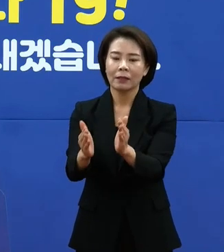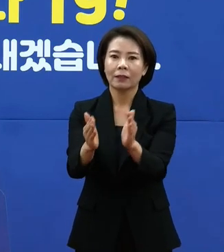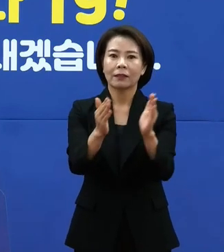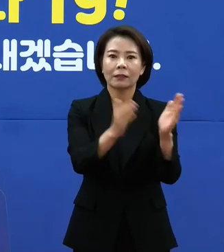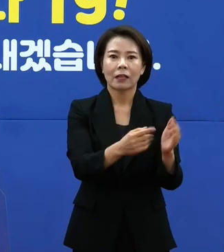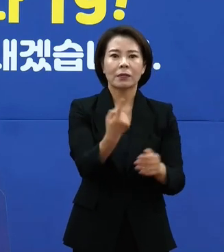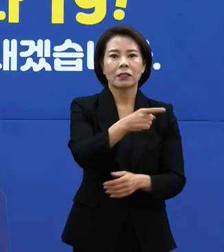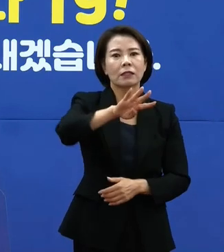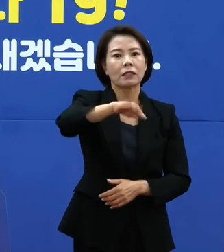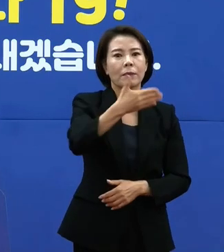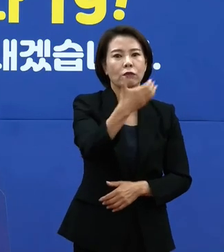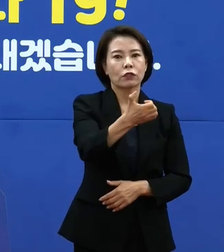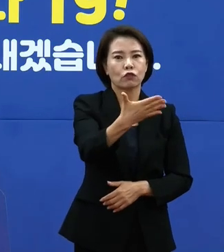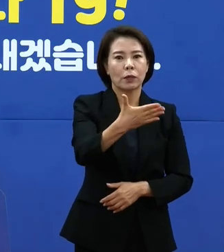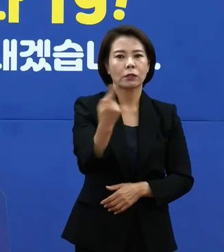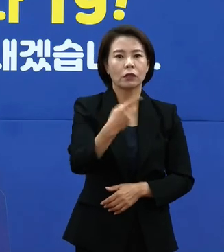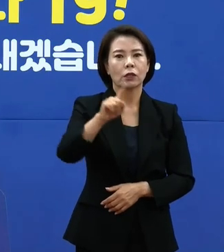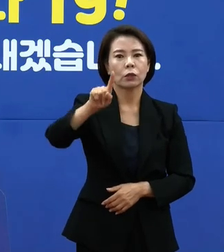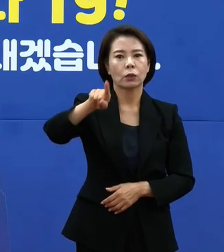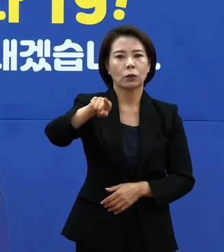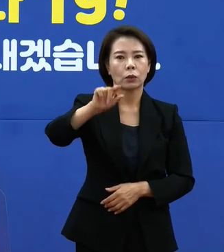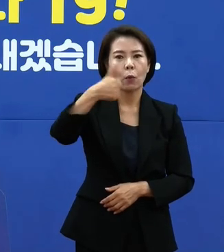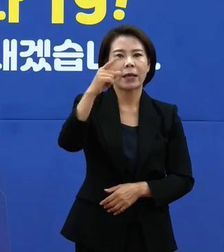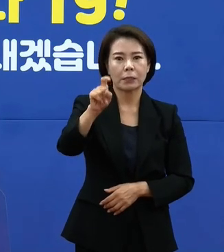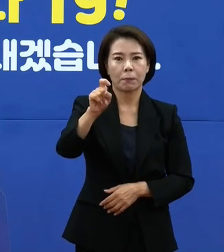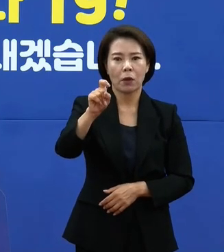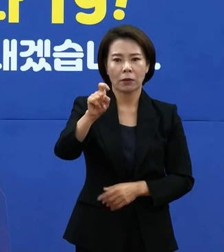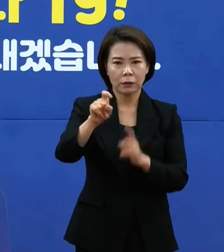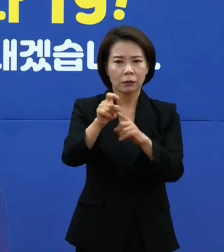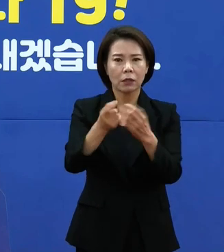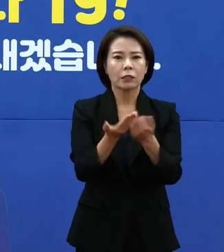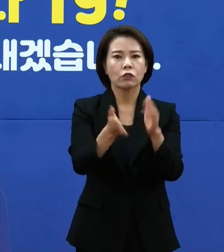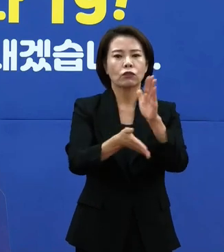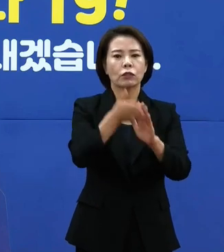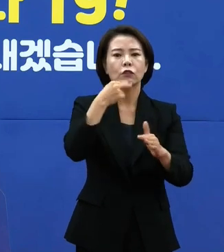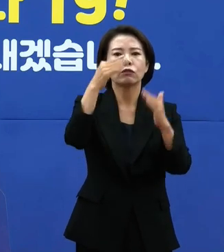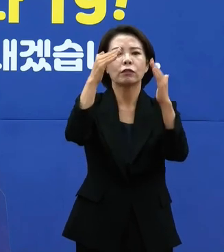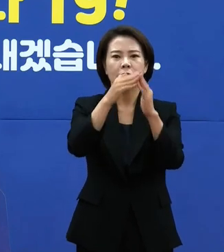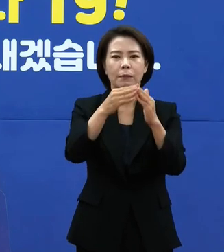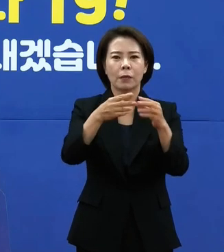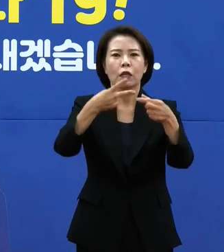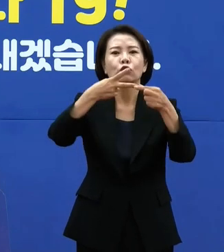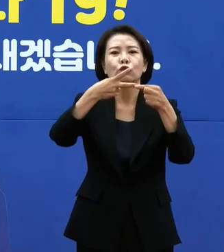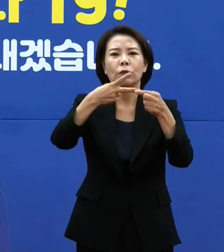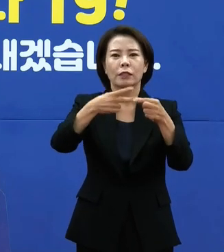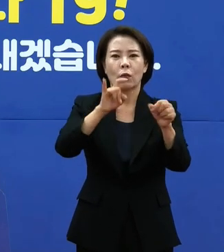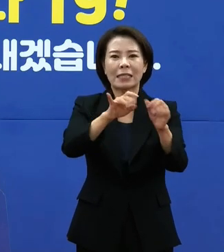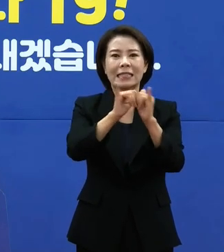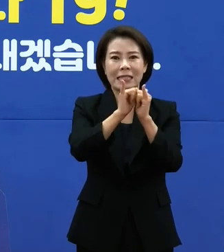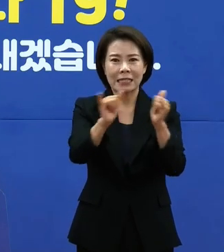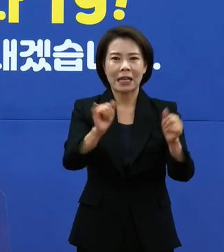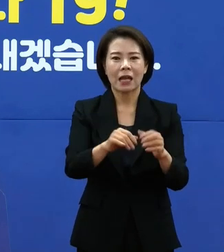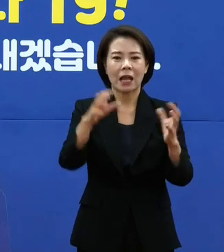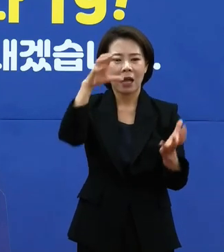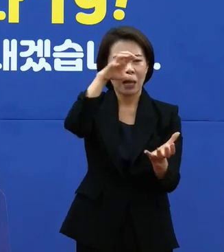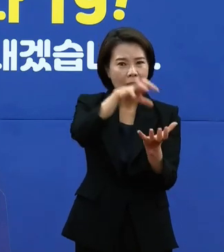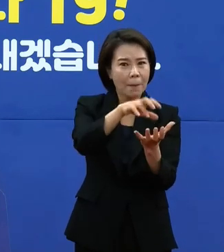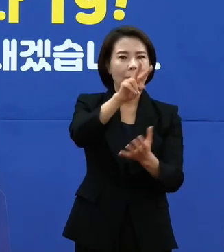따라서 1499번, 1510번의 확진으로 제주시 유흥주점 2 관련 확진자는 총